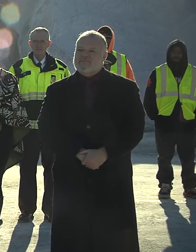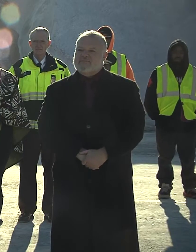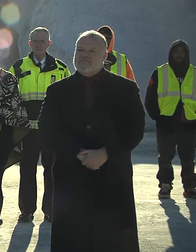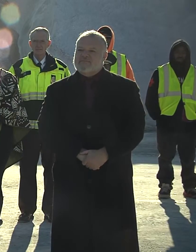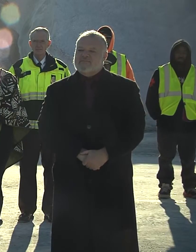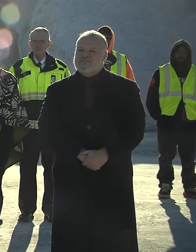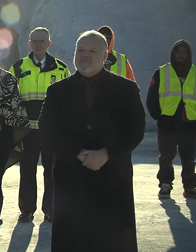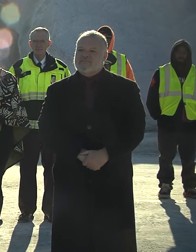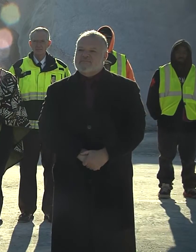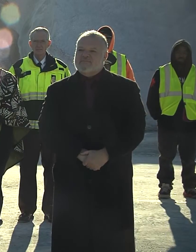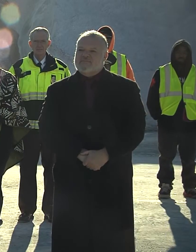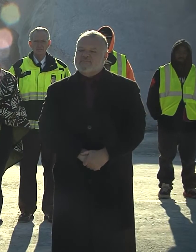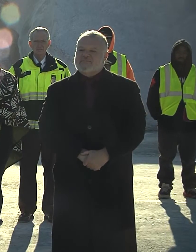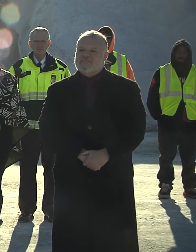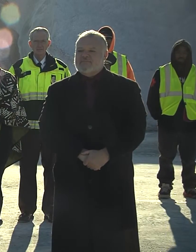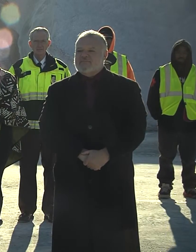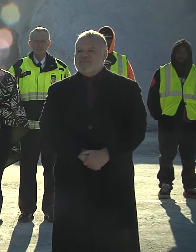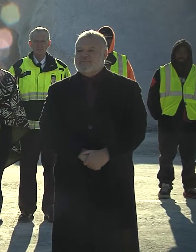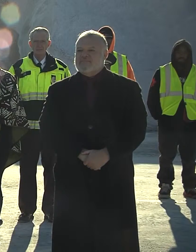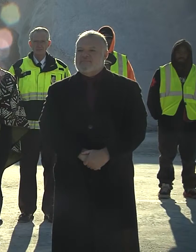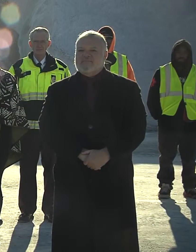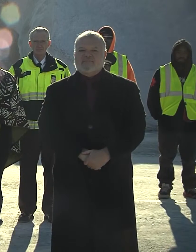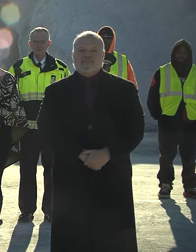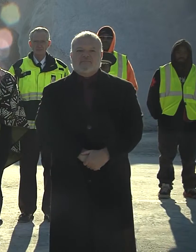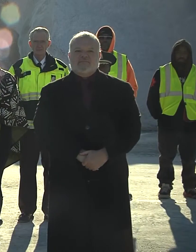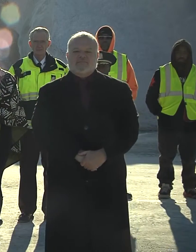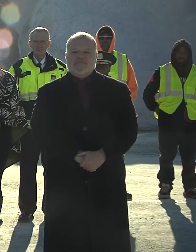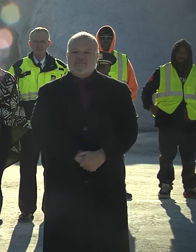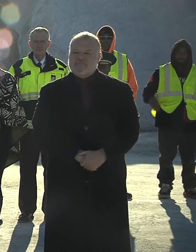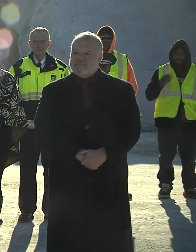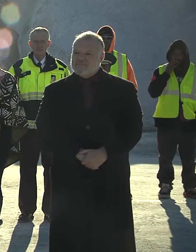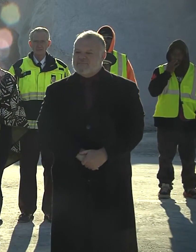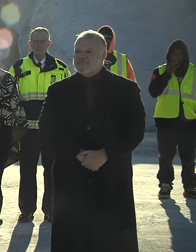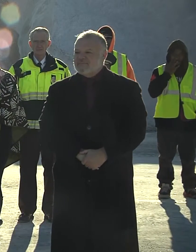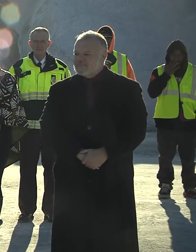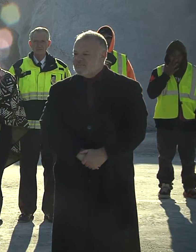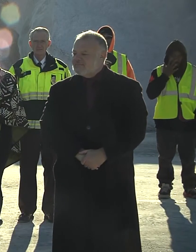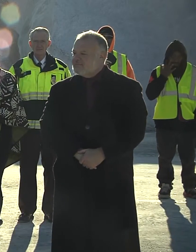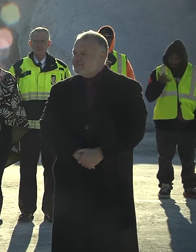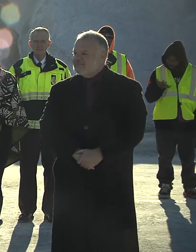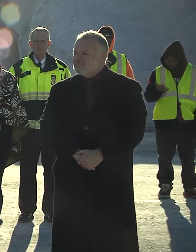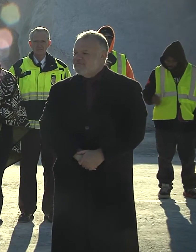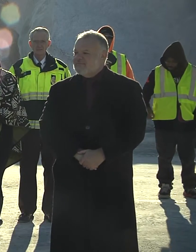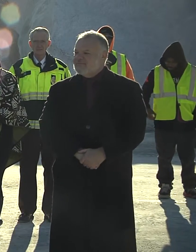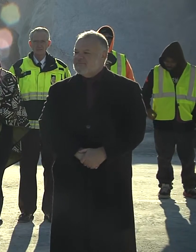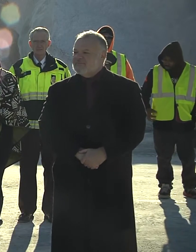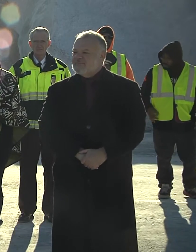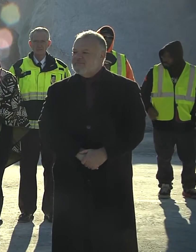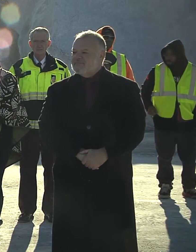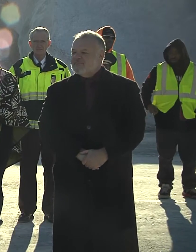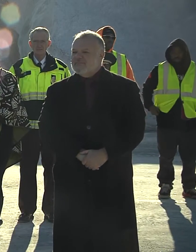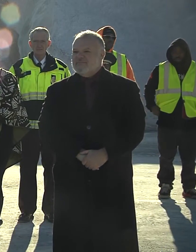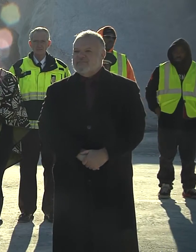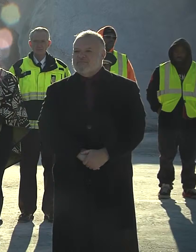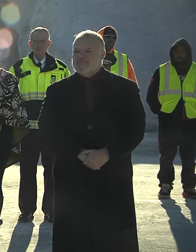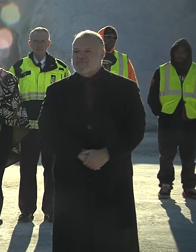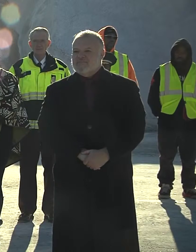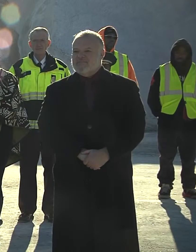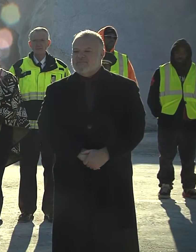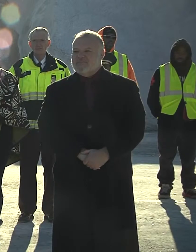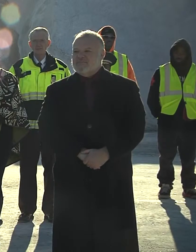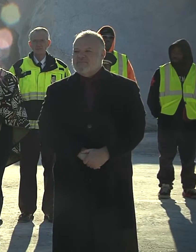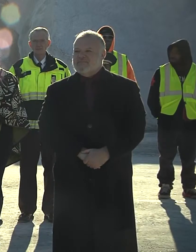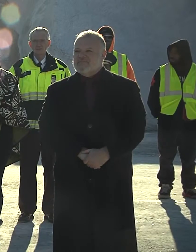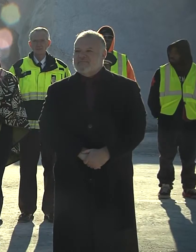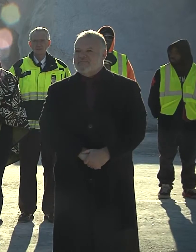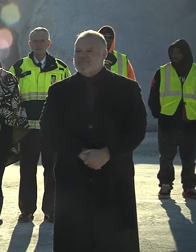que termine la nevada. Si la nevada fue durante la noche, tienen un plazo de 3 horas